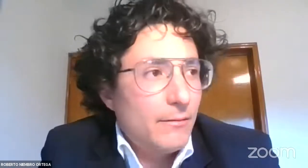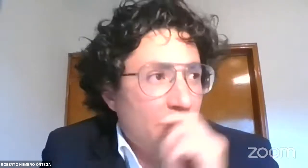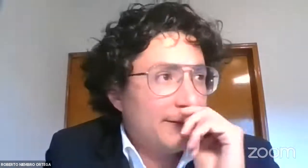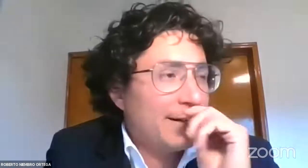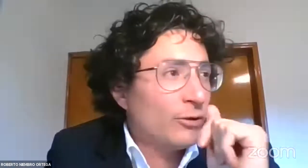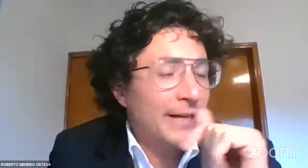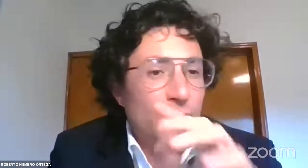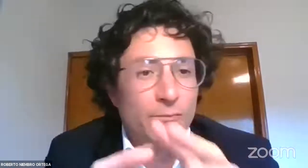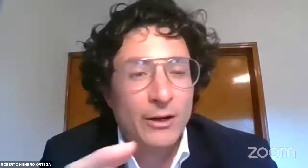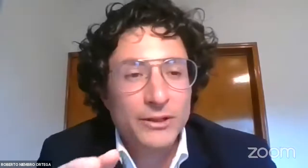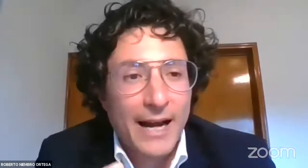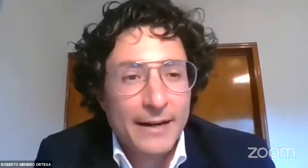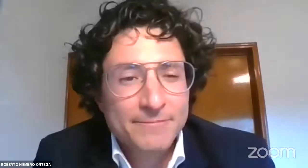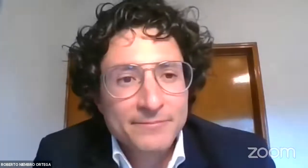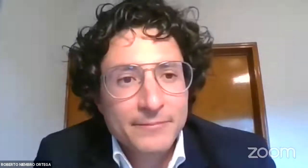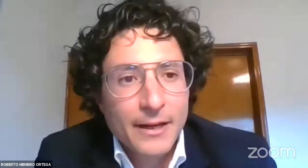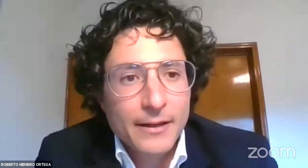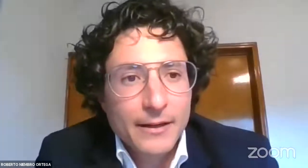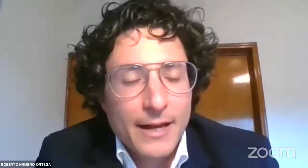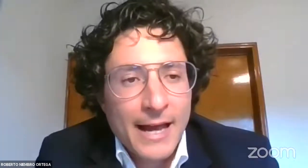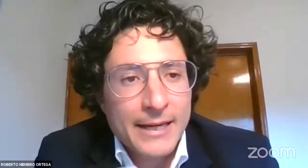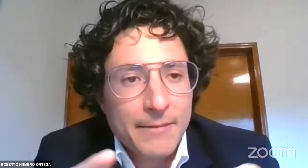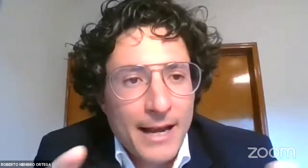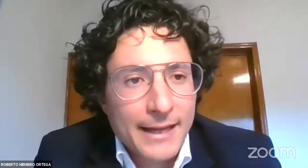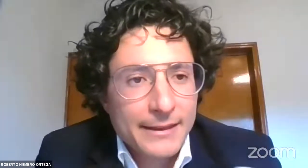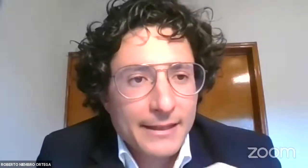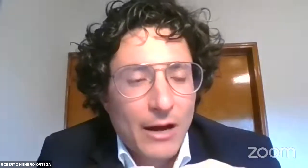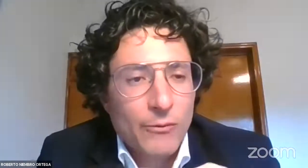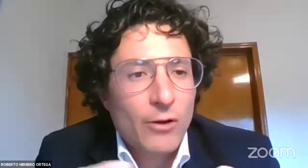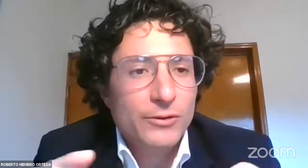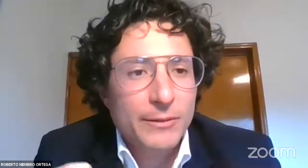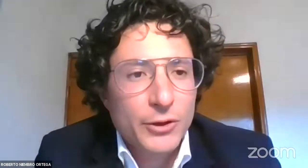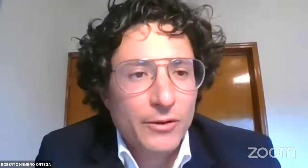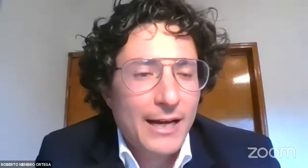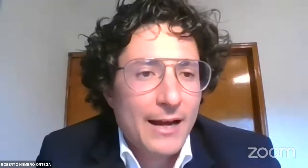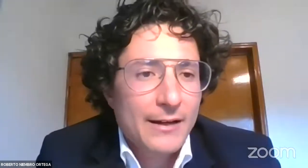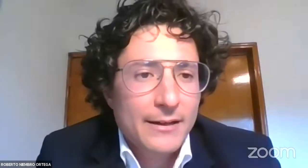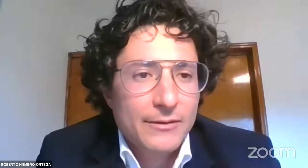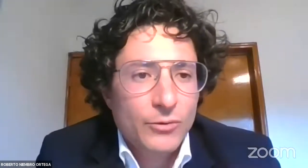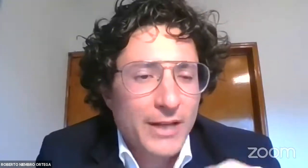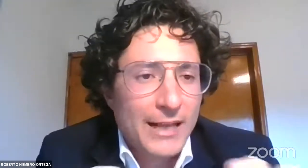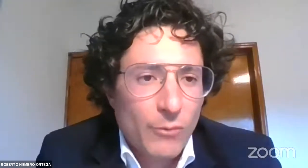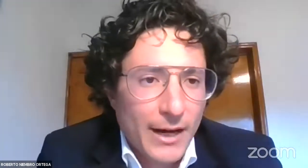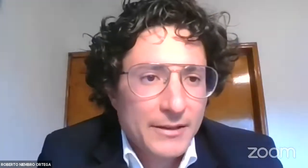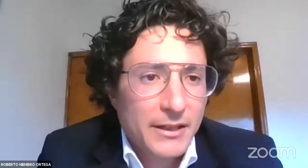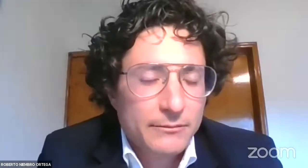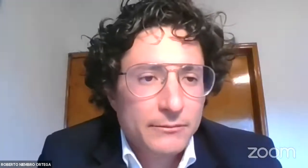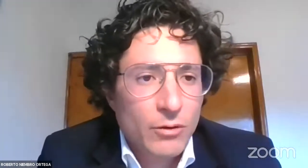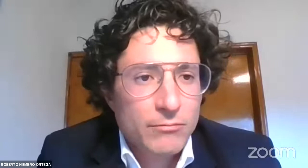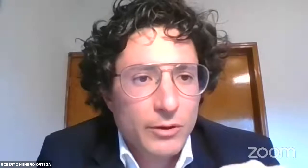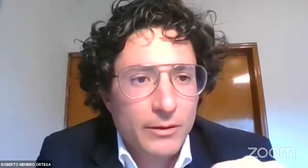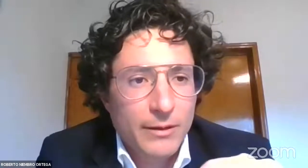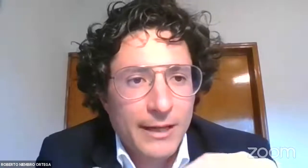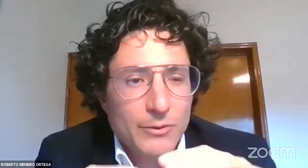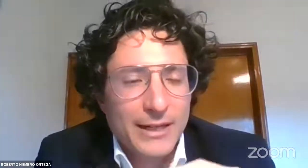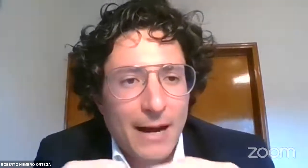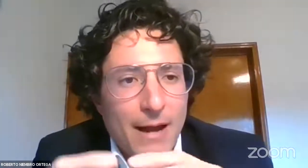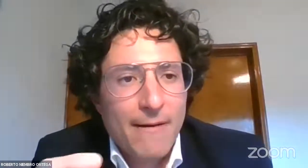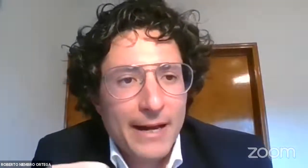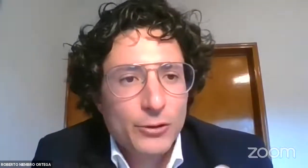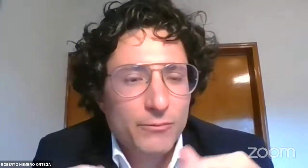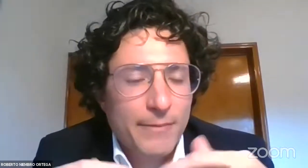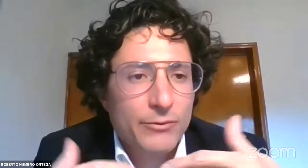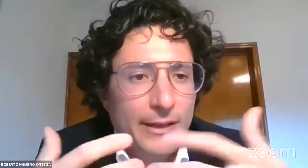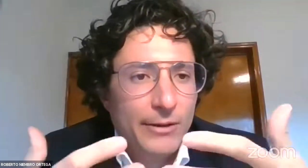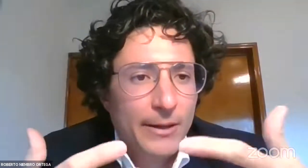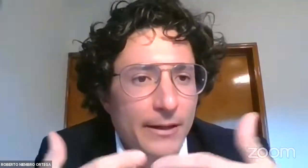que los derechos humanos eran equivalentes a una concepción de la socialdemocracia, ¿no? Digamos, el que